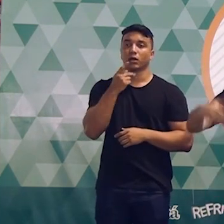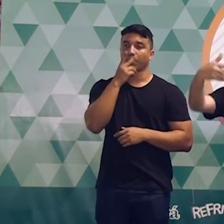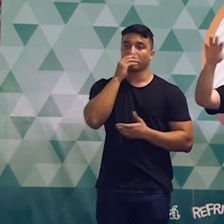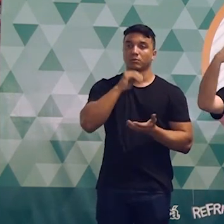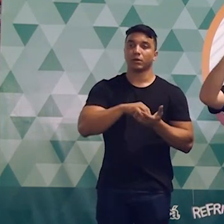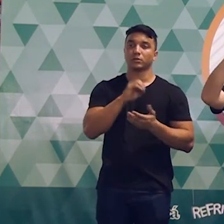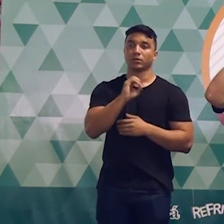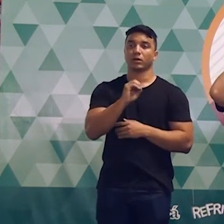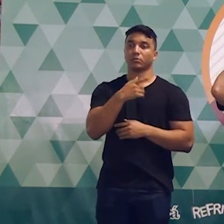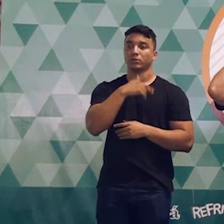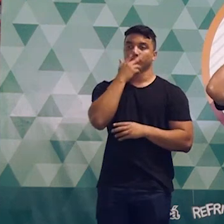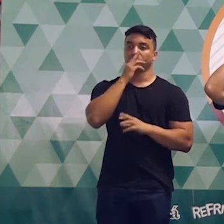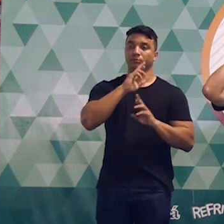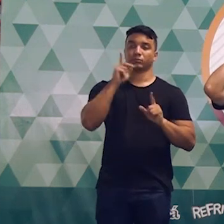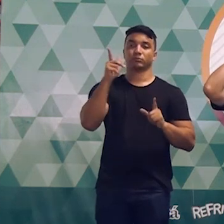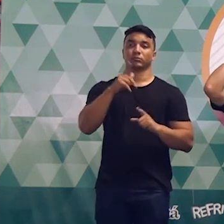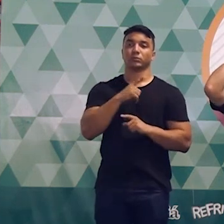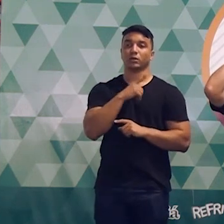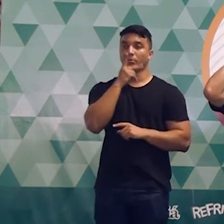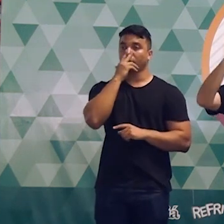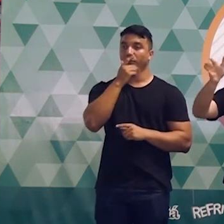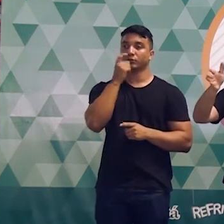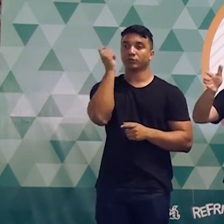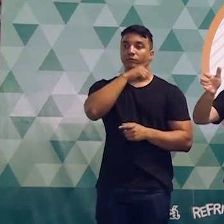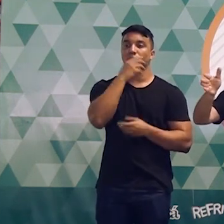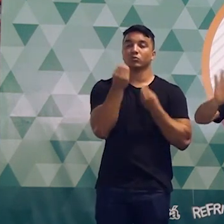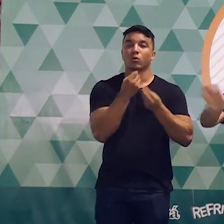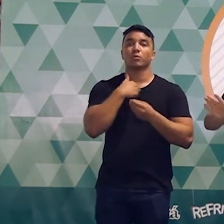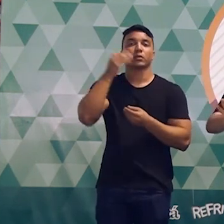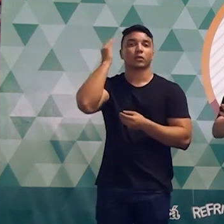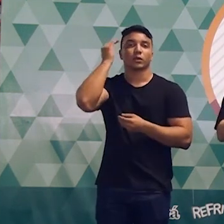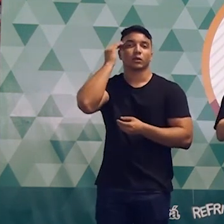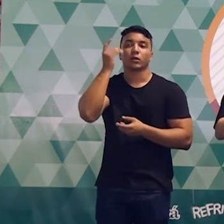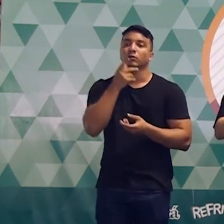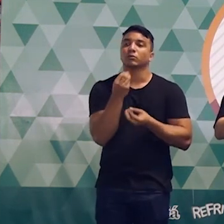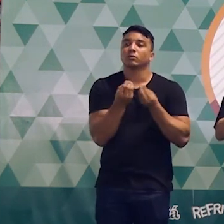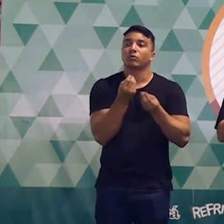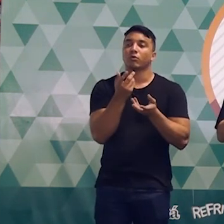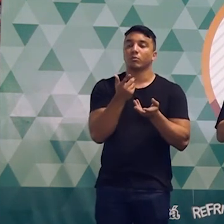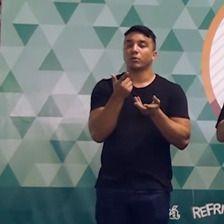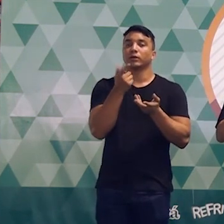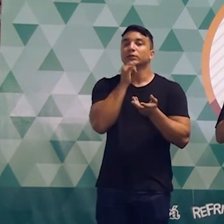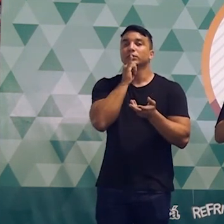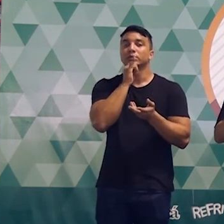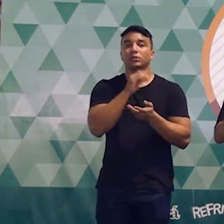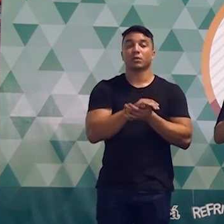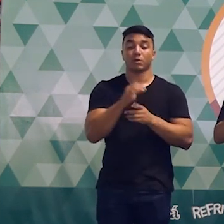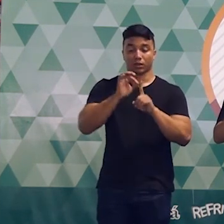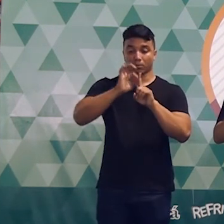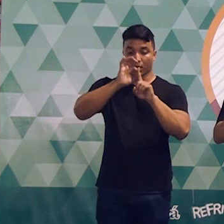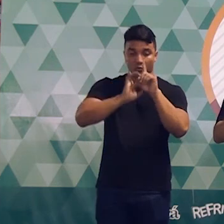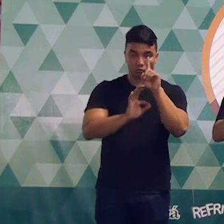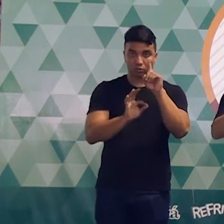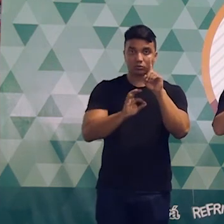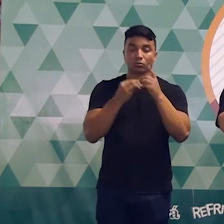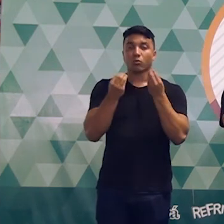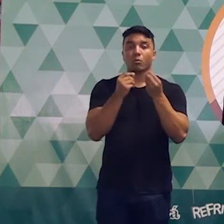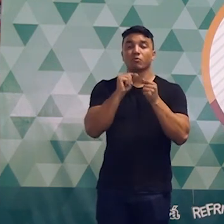zero é tão longe da nossa realidade que fica até difícil da gente entender. Só para você entender o que uma temperatura baixa dessa